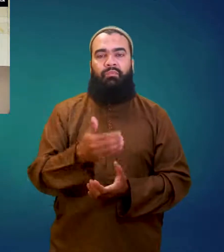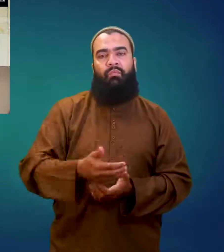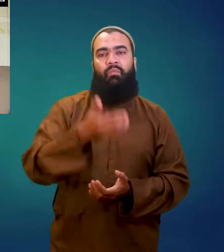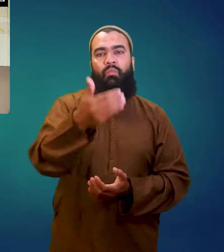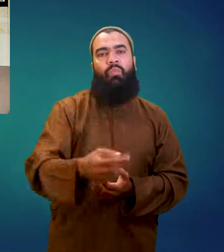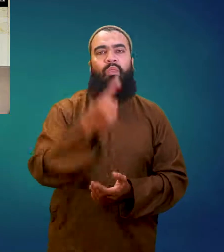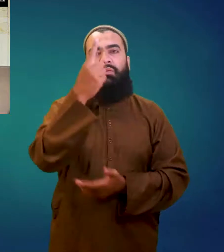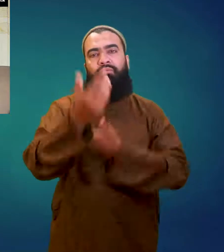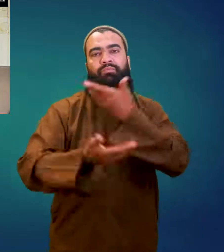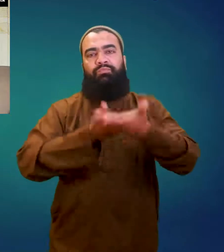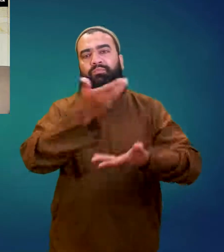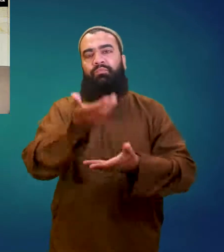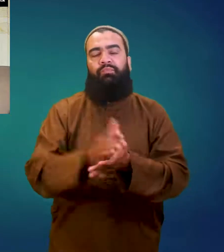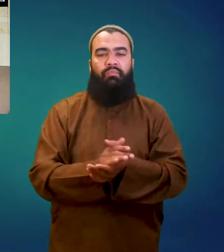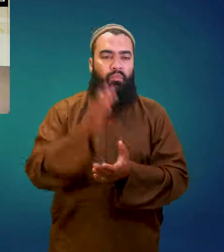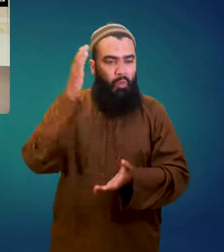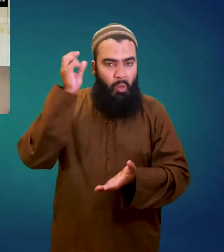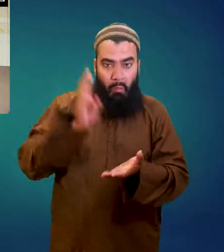ما یہجعون،